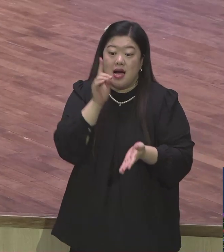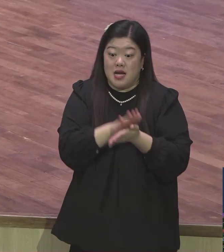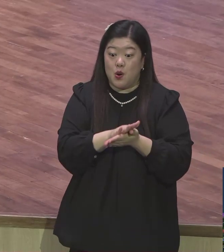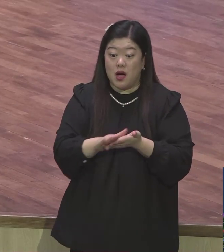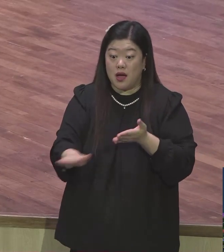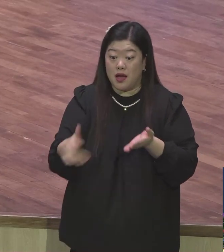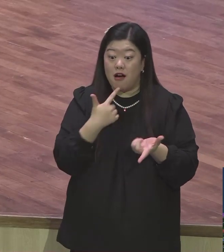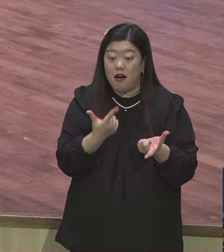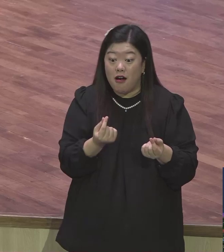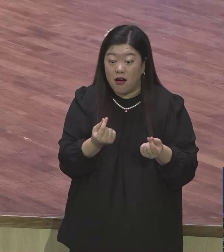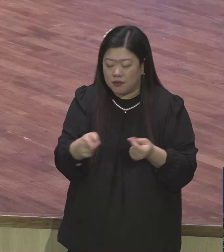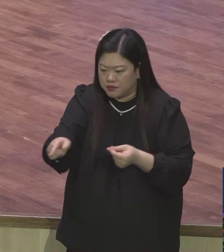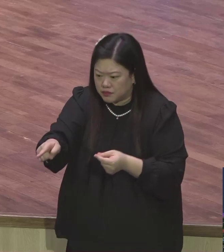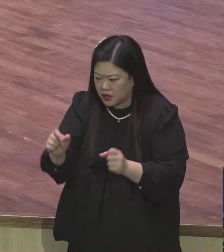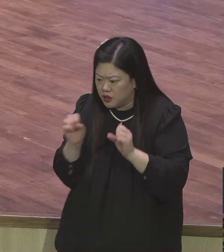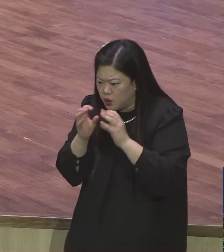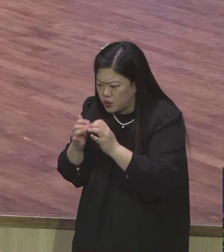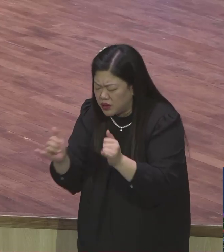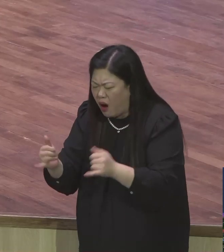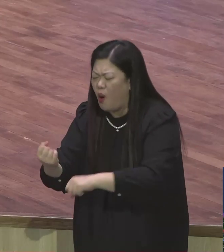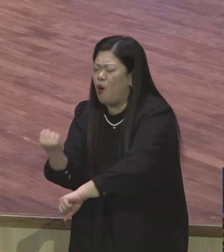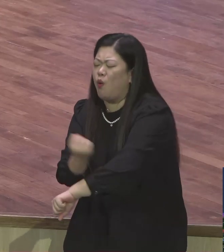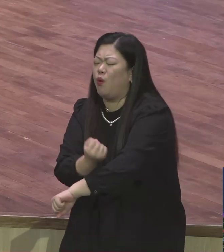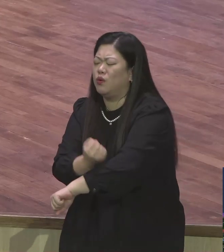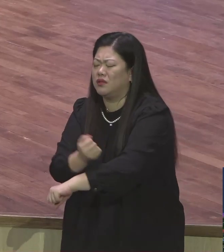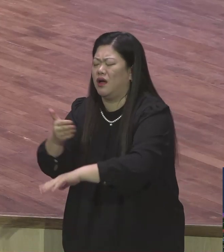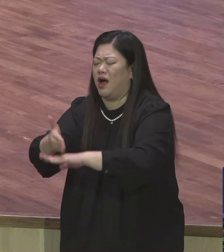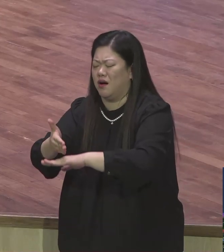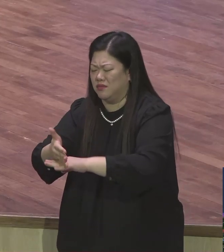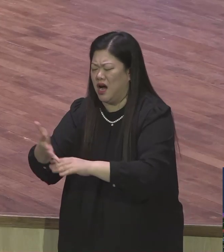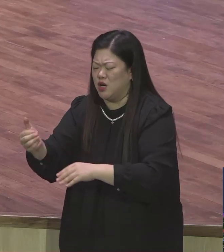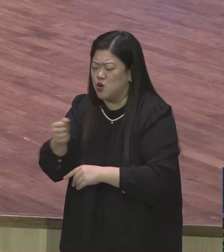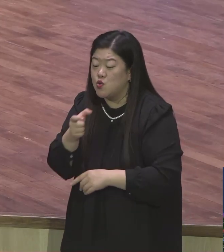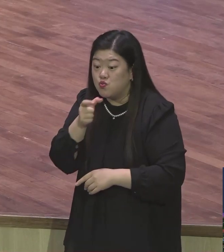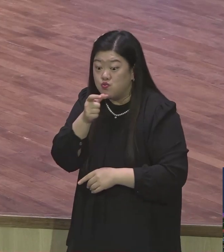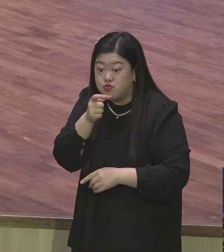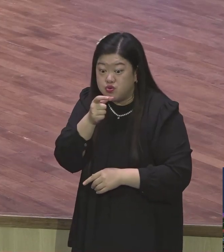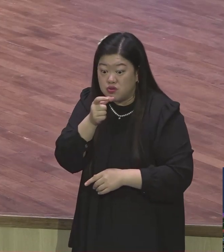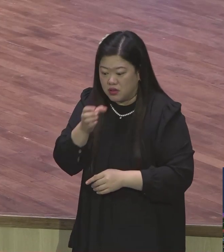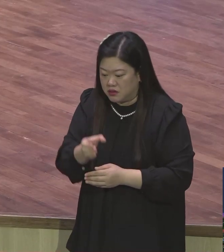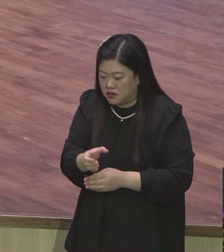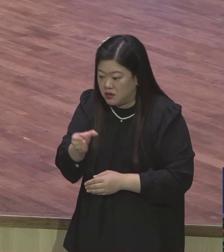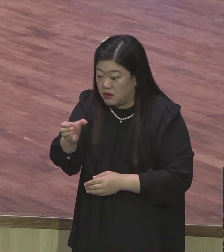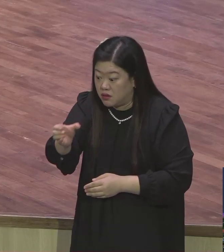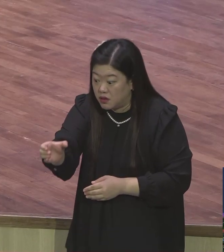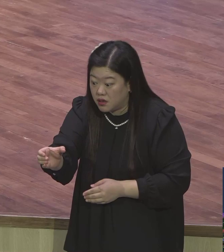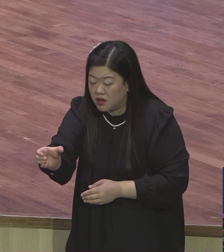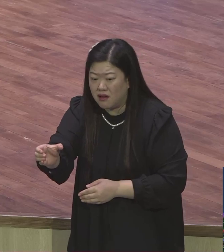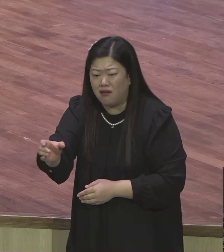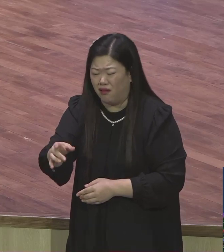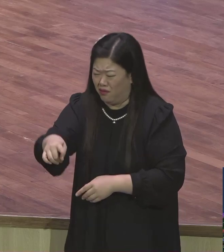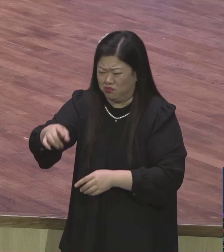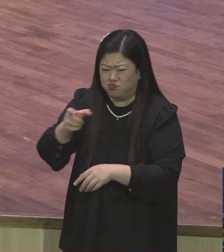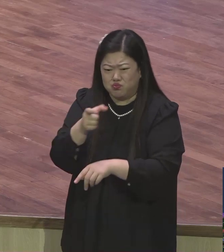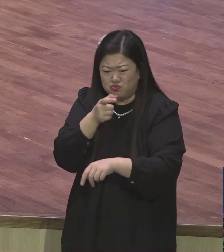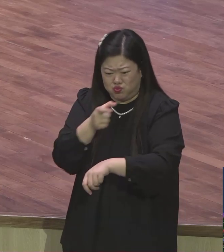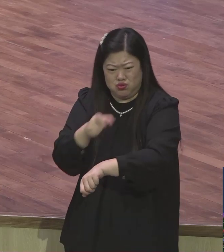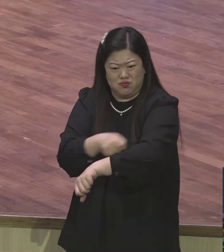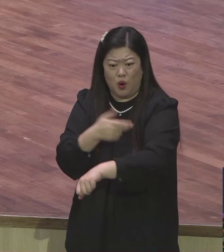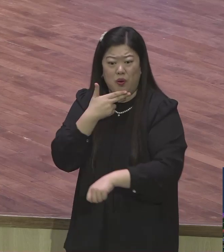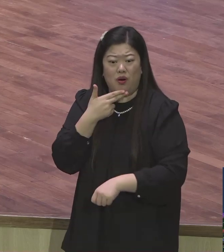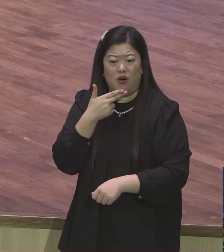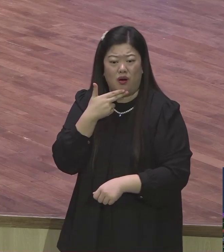것도 결단코 내가 상을 잃게 하지 않겠다. 아시겠어요?